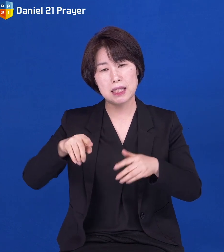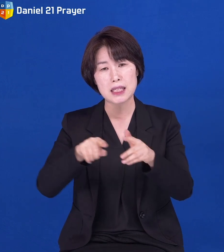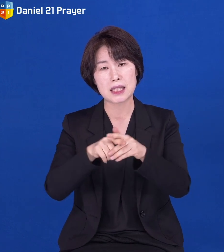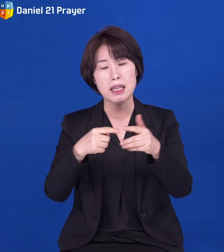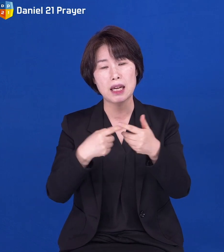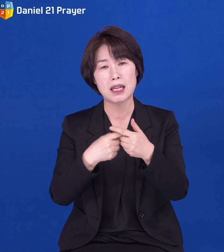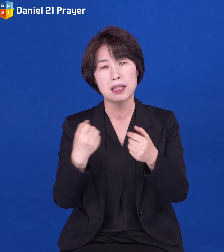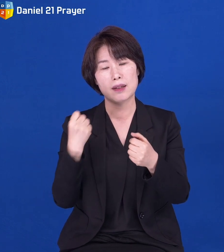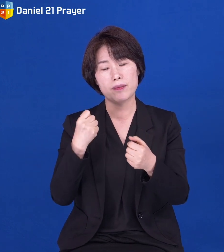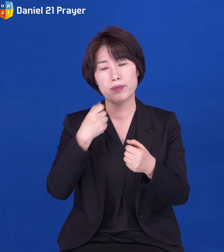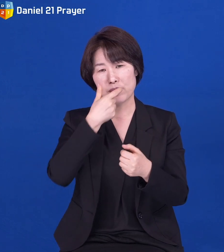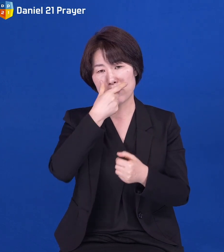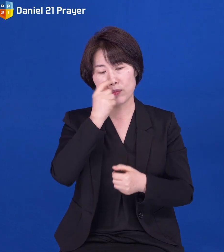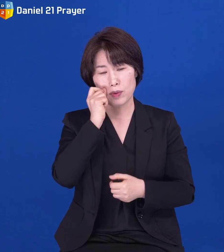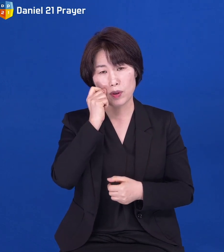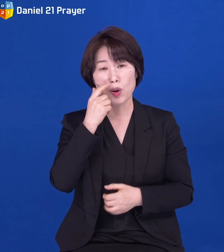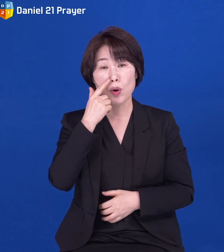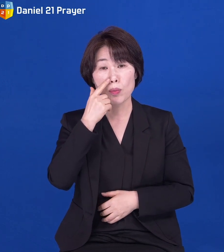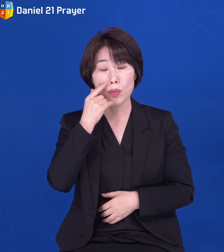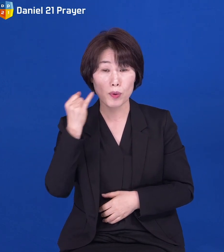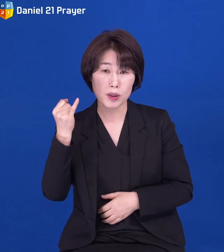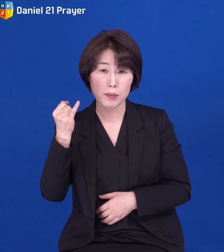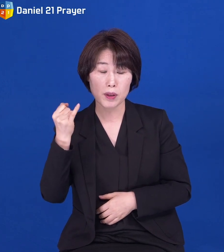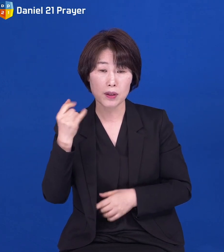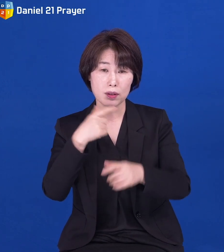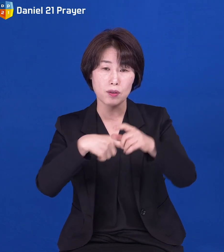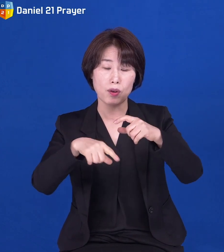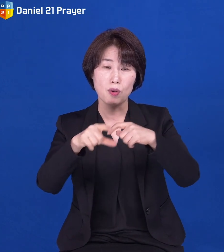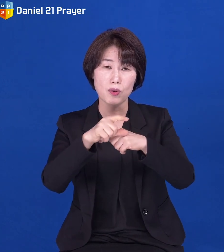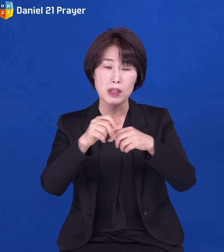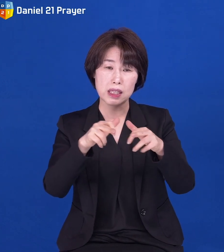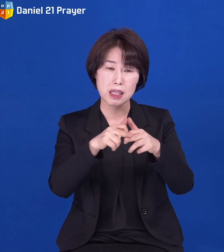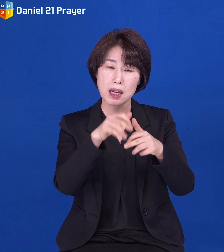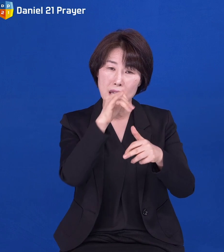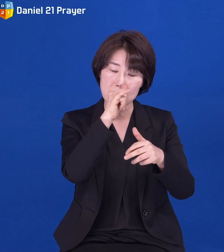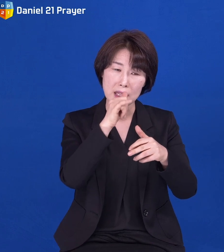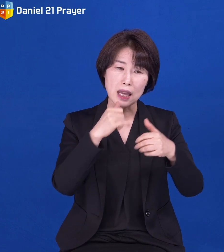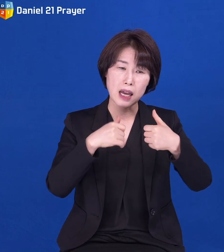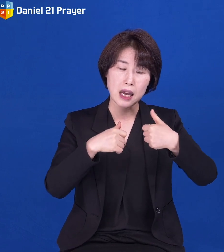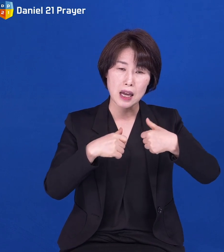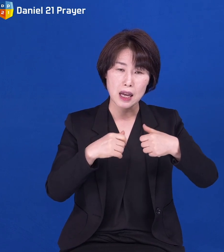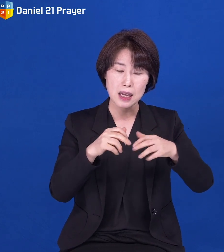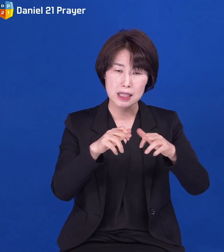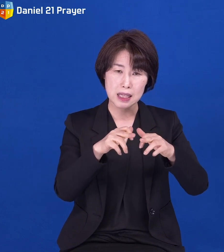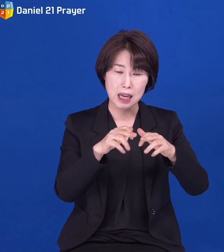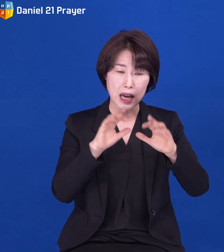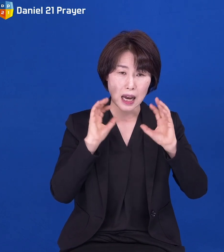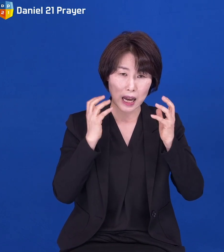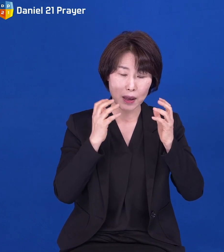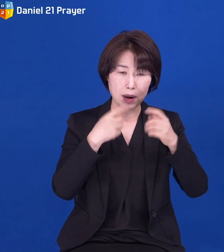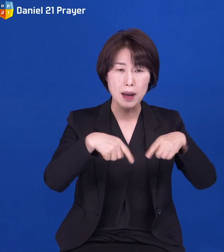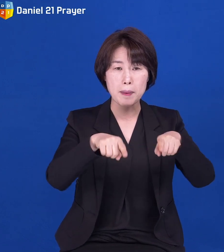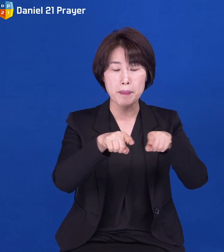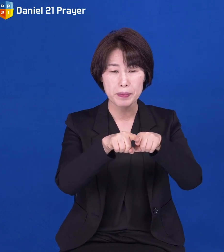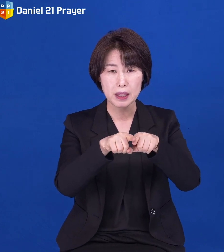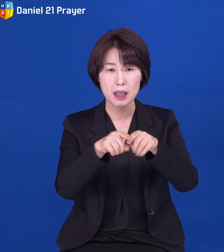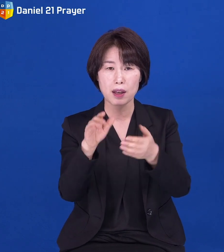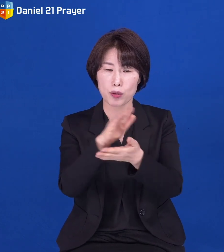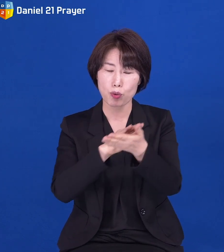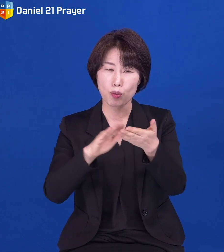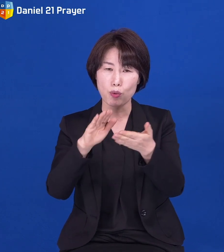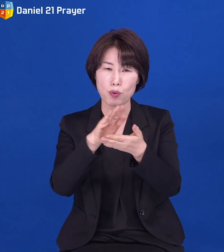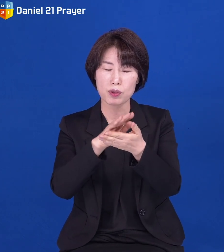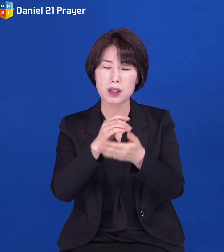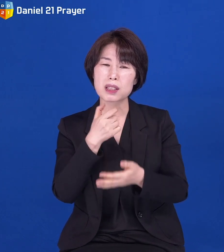못하고 부모님들은 특히 더 적응을 못 하시는 것 같더라고요. 절대 배우는 게 아니거든요. 일반 아이들이 절대 그거를